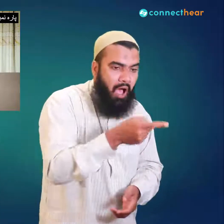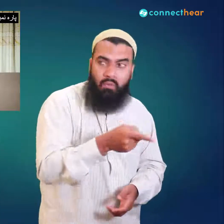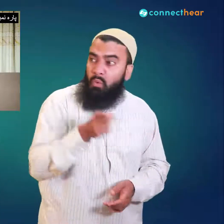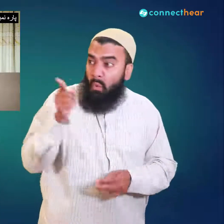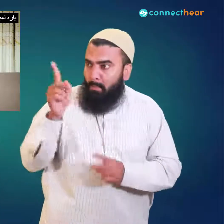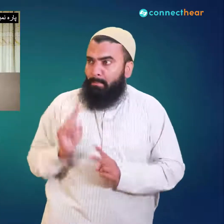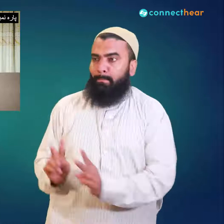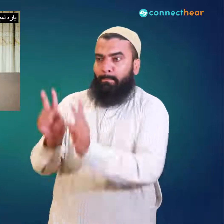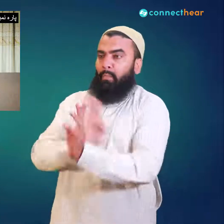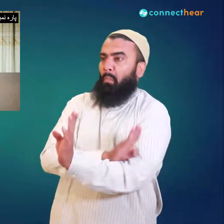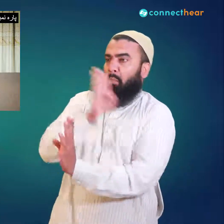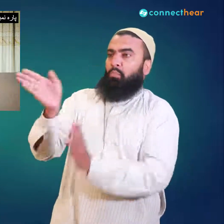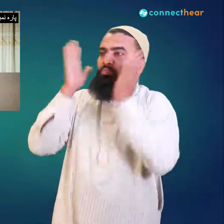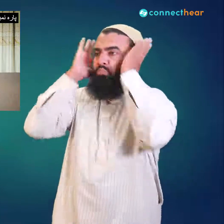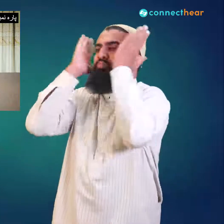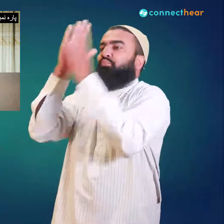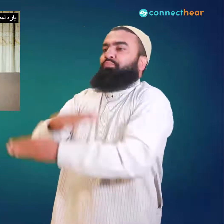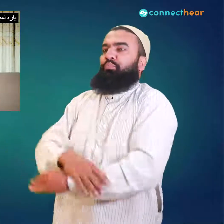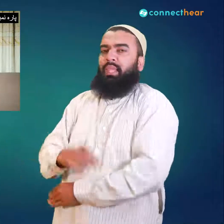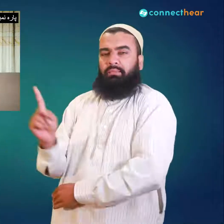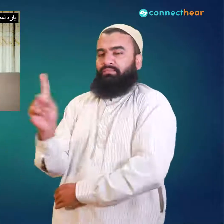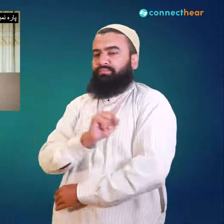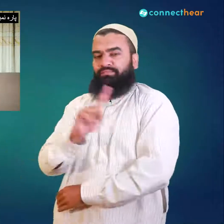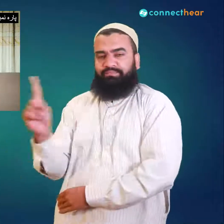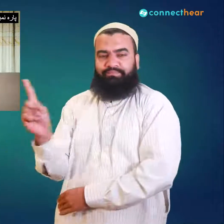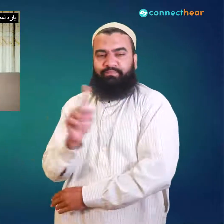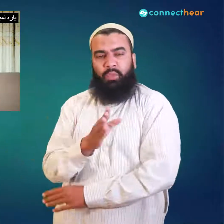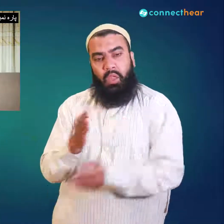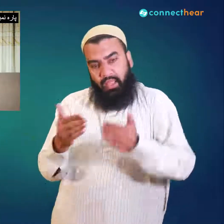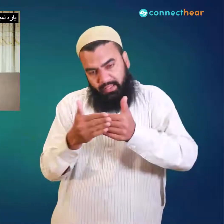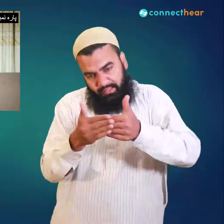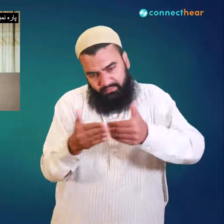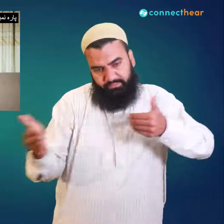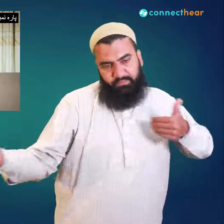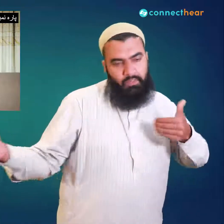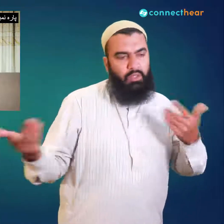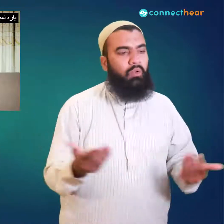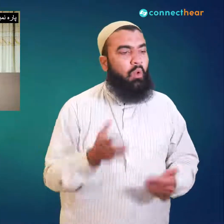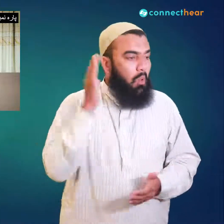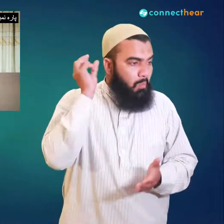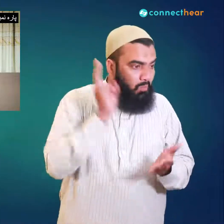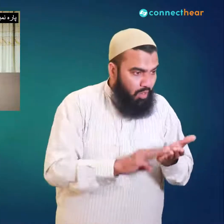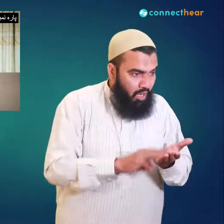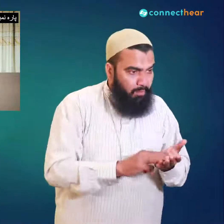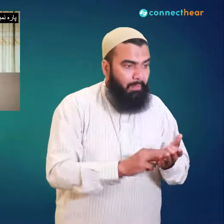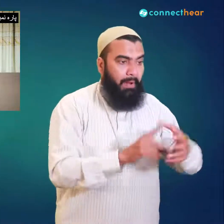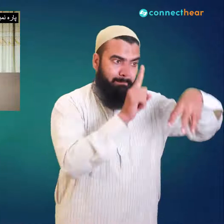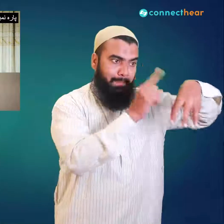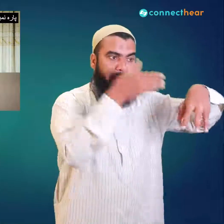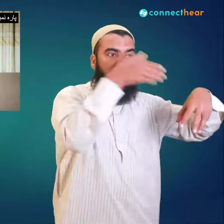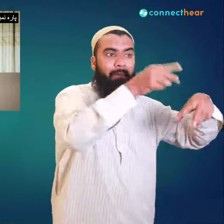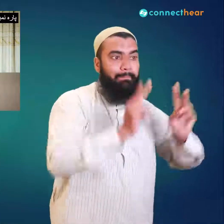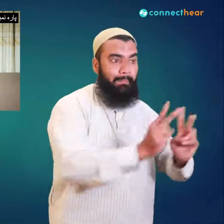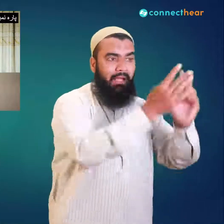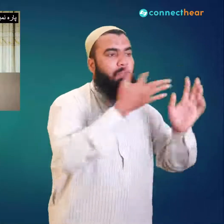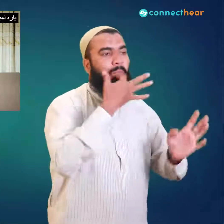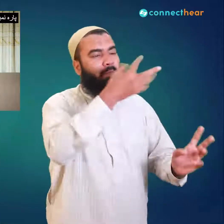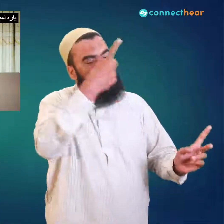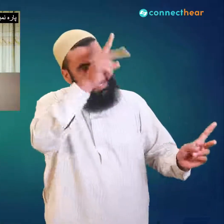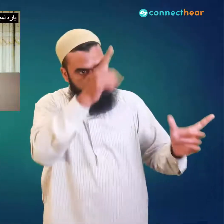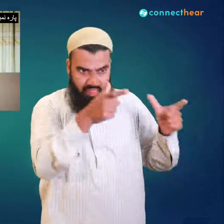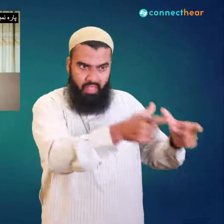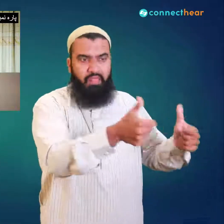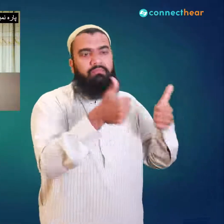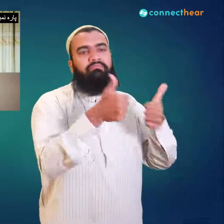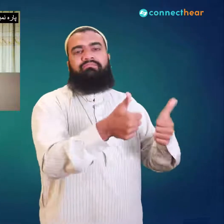اور اس کے رسول صلی اللہ علیہ وسلم کے دشمنوں کو یہاں پناہ ملے، دور دراز سے دشمن آئیں یہاں